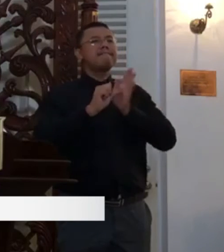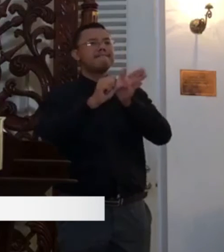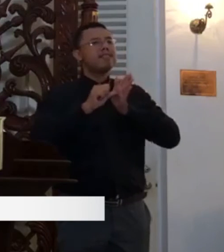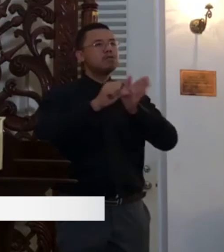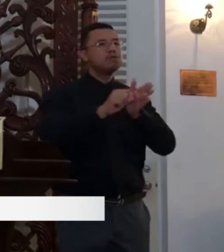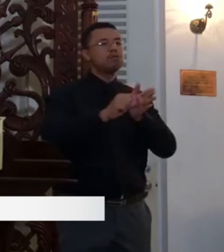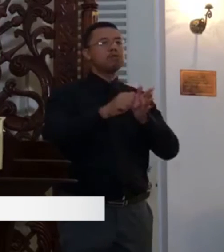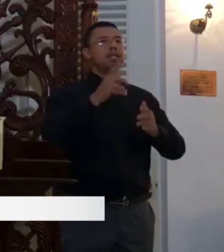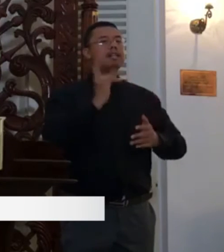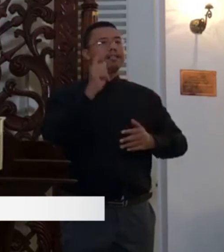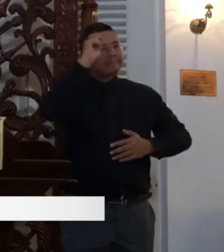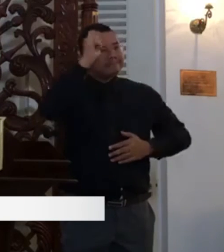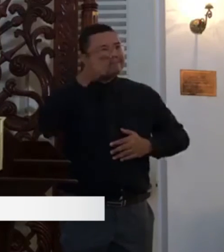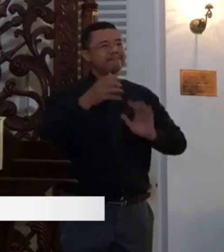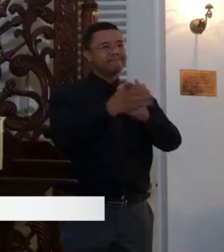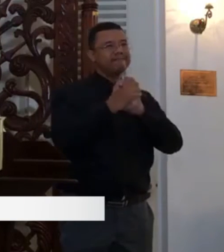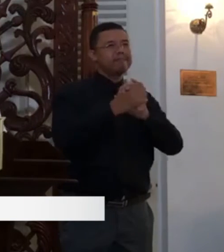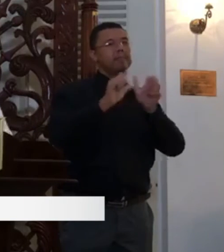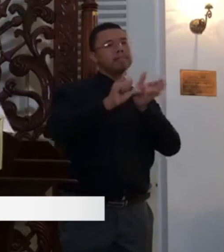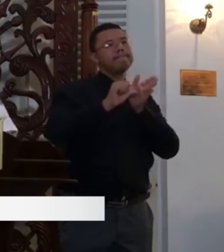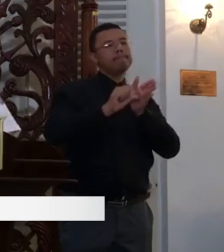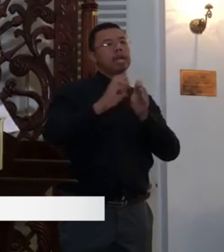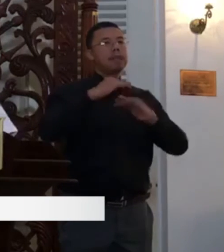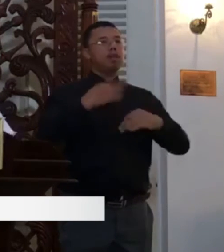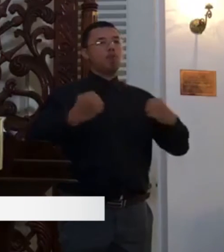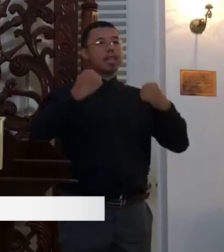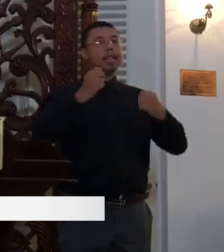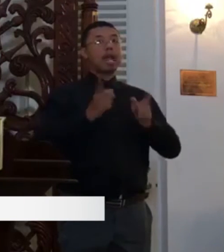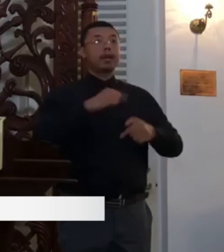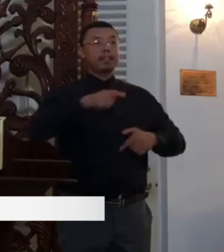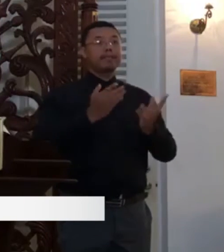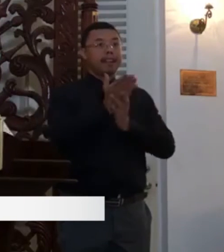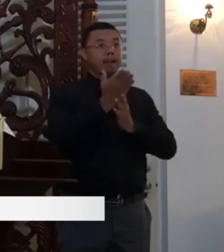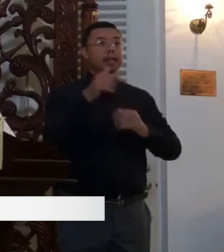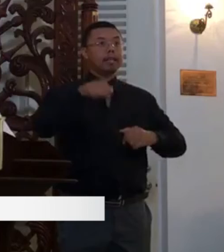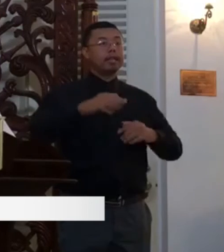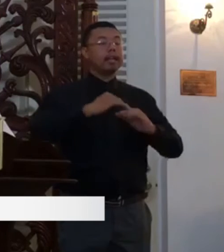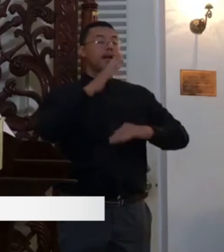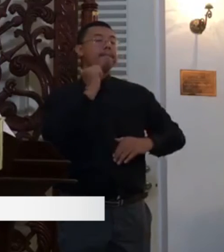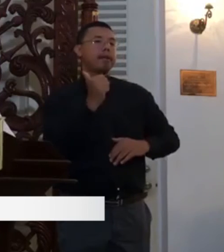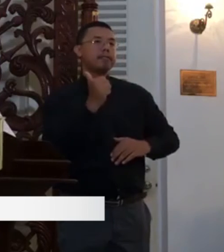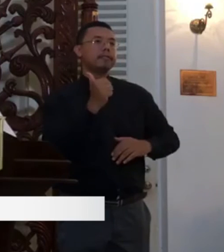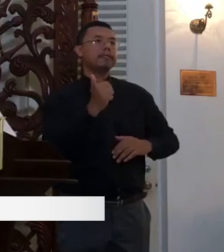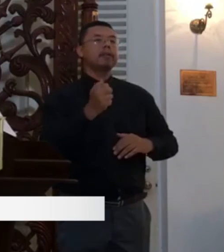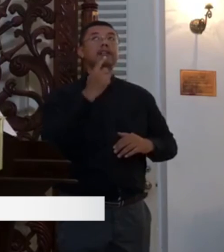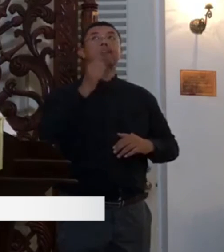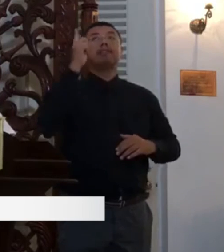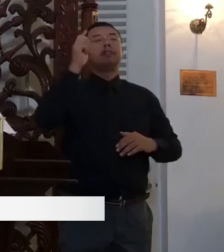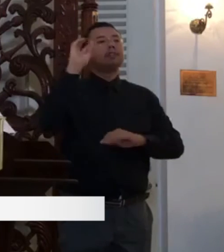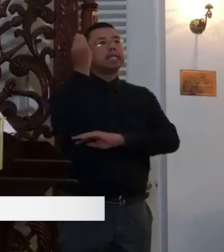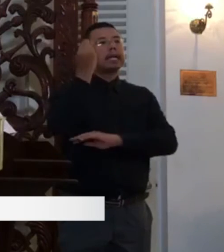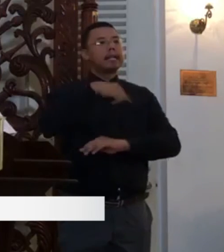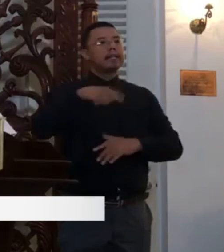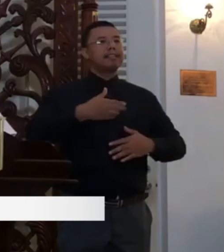yang solidaritasnya lebih kuat. Kalau kita sanggup lewati ini dengan baik, insya Allah Jakarta yang